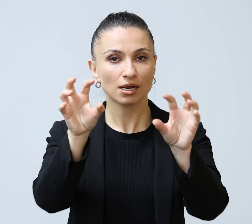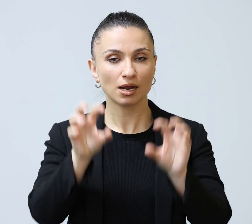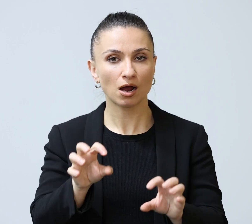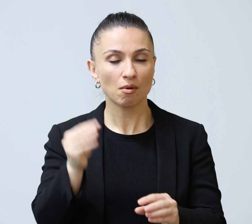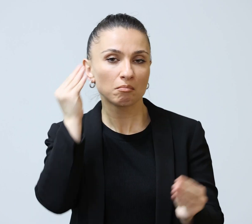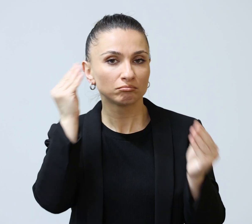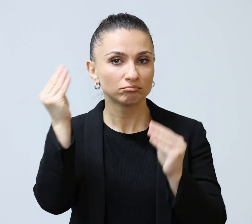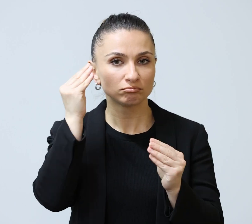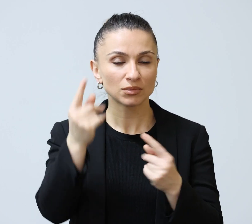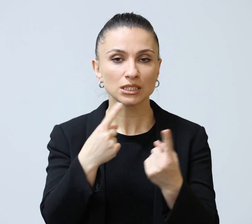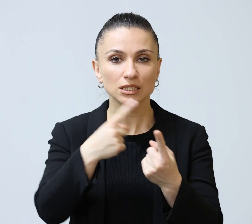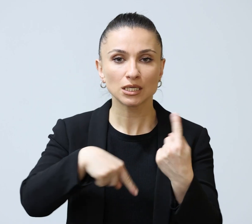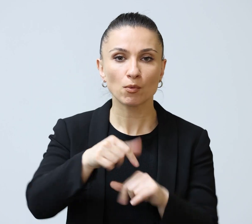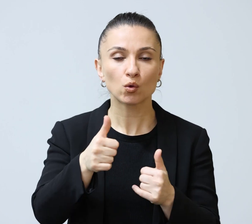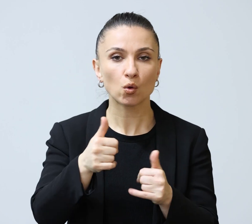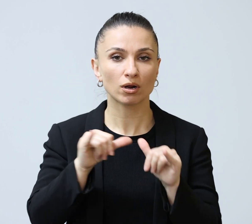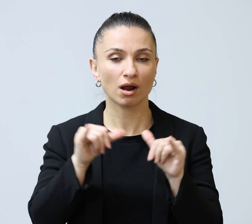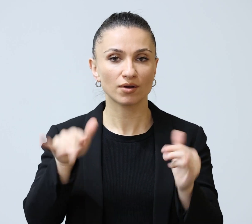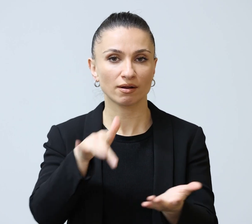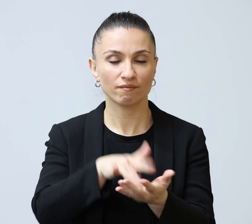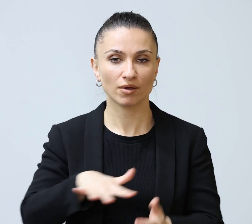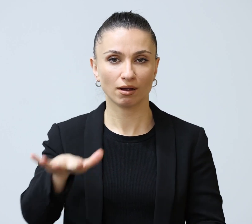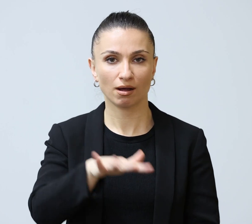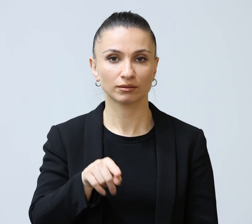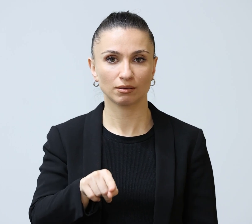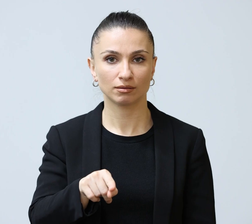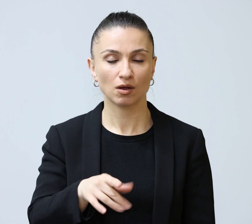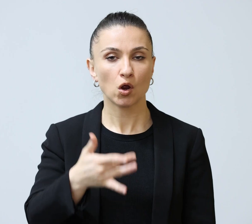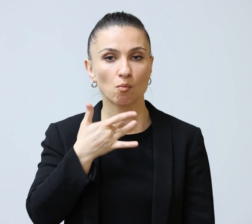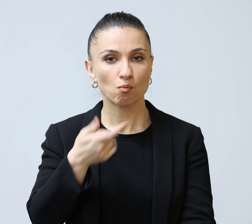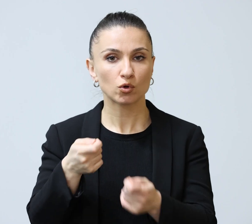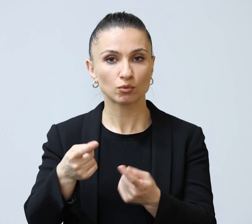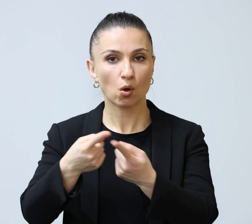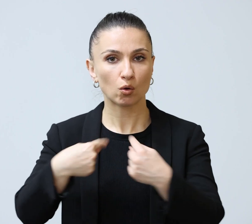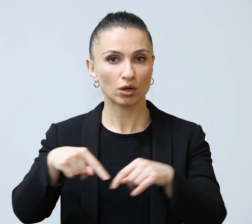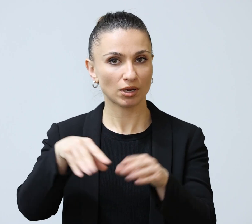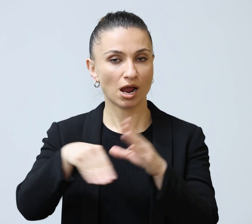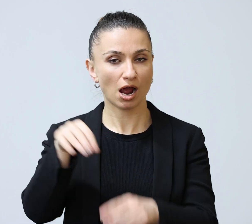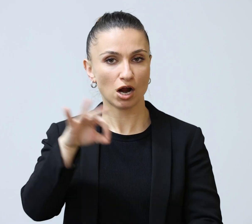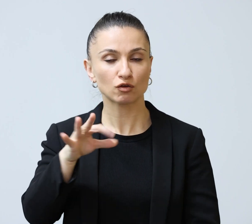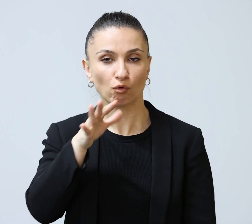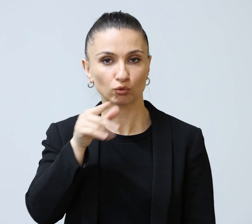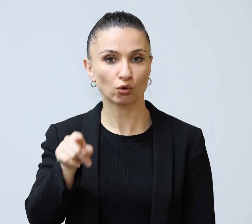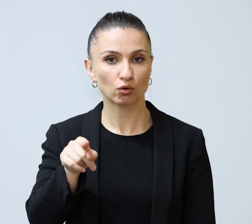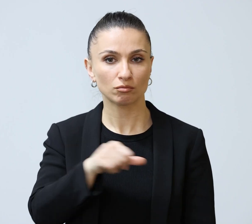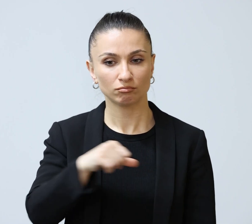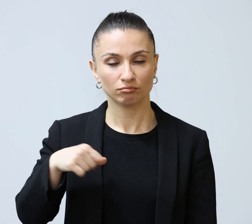Մունիցիպալիտետի մարմինների ընտրությունների ժամանակ դու ընտրում ես քաղաքապետ կամ Սակրեբուլոյի անդամ։ Ընտրված քաղաքապետն ու